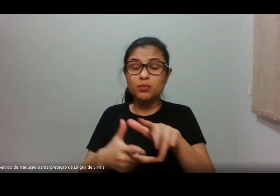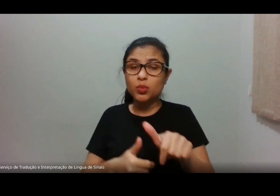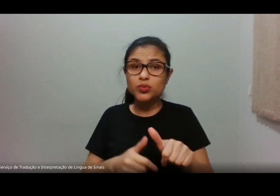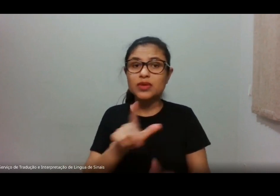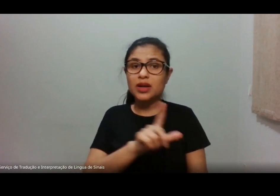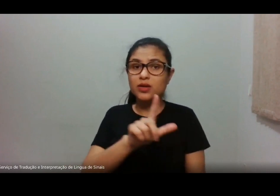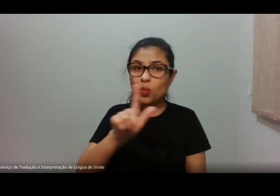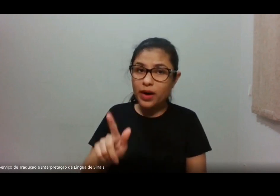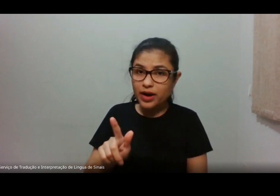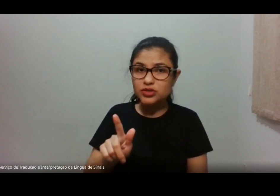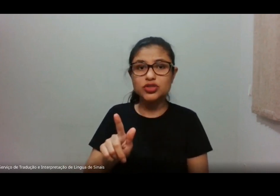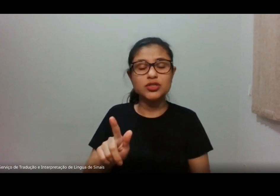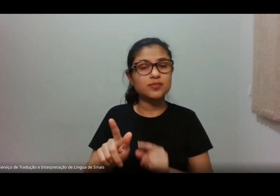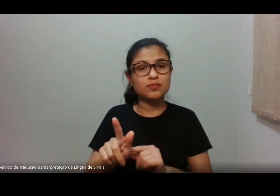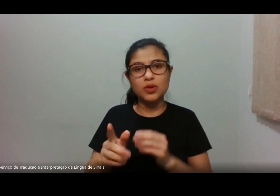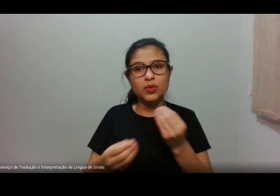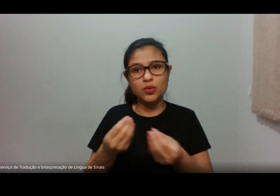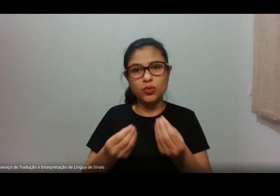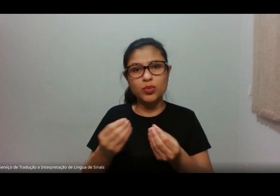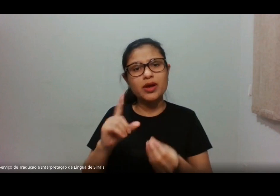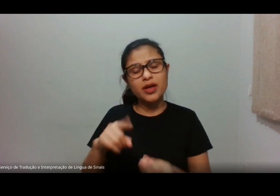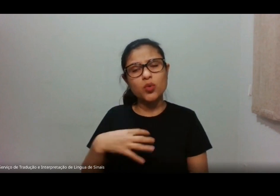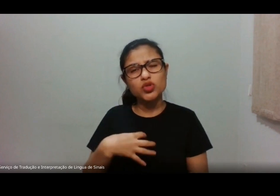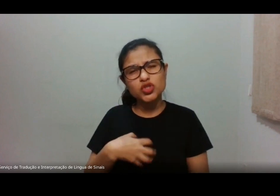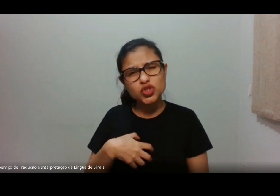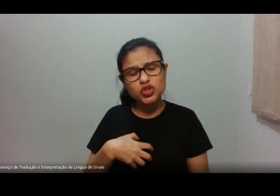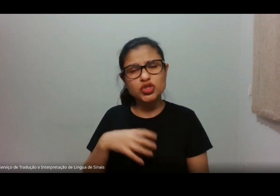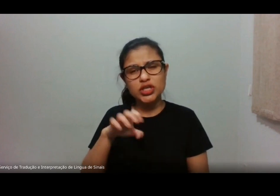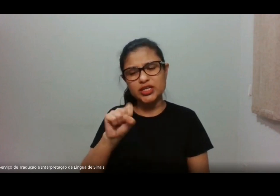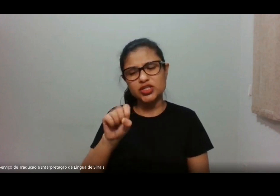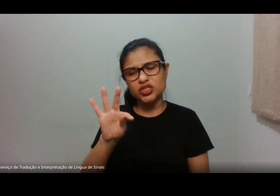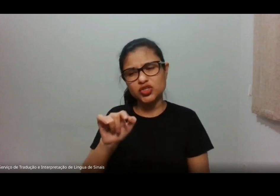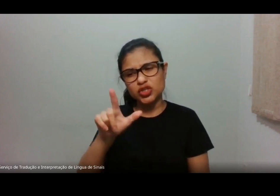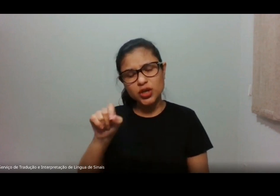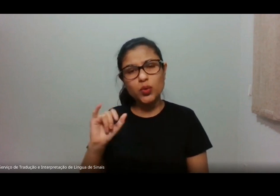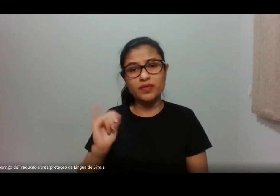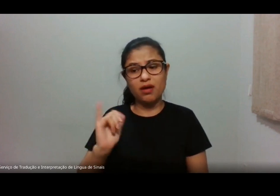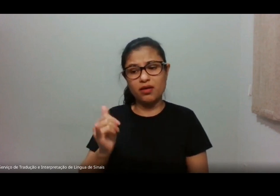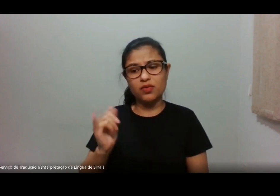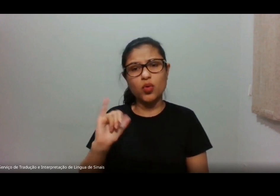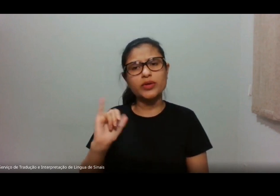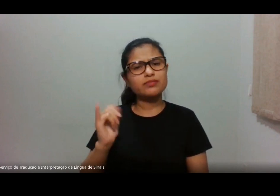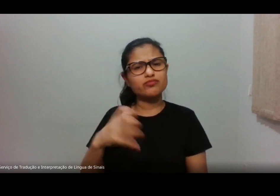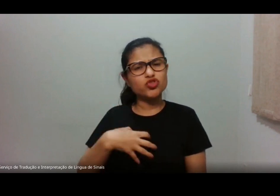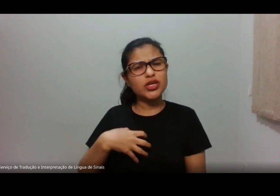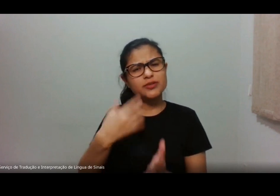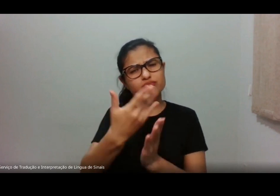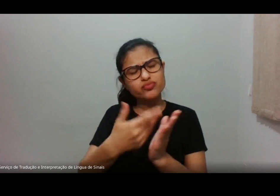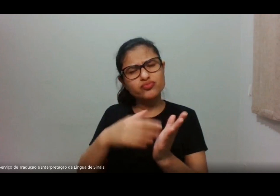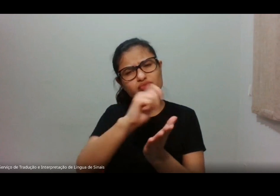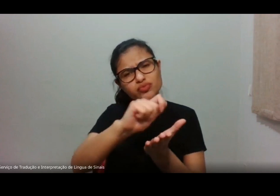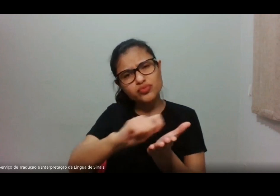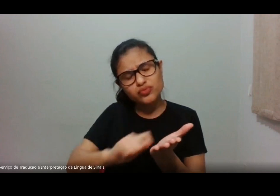mundo linguageiro, o mundo da linguagem, né? Expresso pelo estilo do narrador ao construir suas narrativas, bem